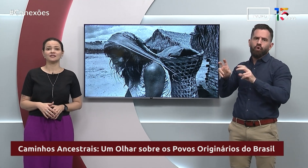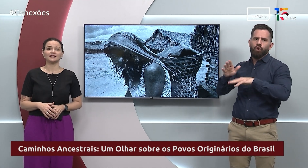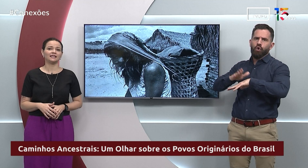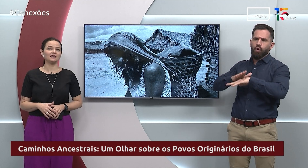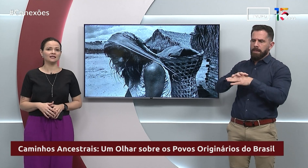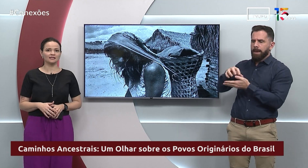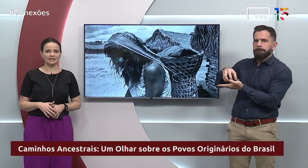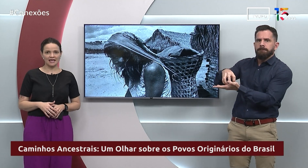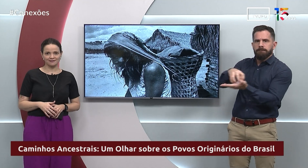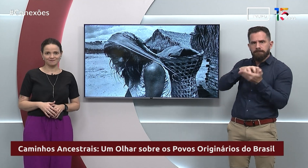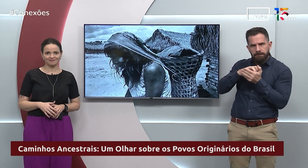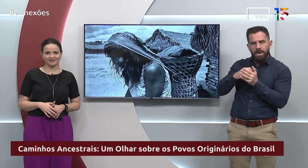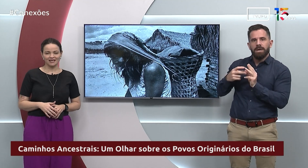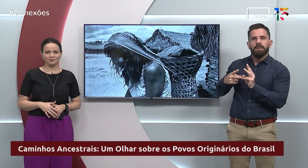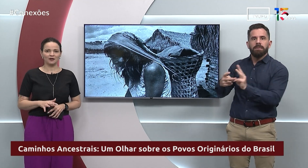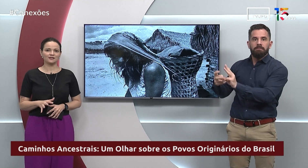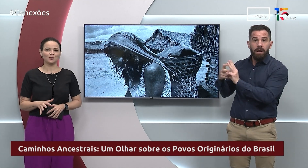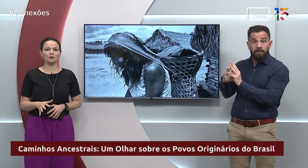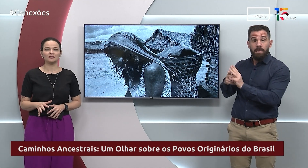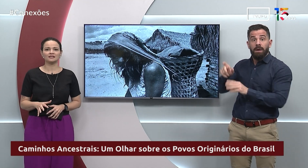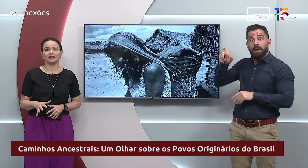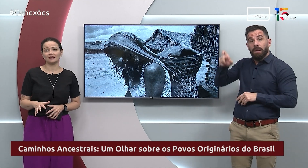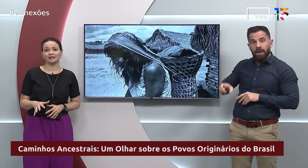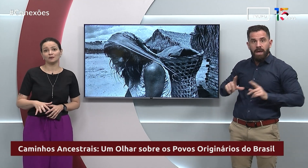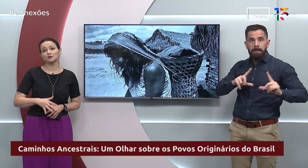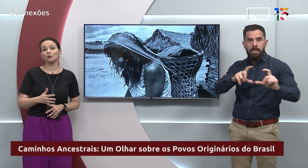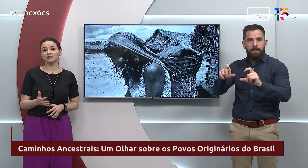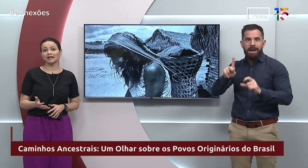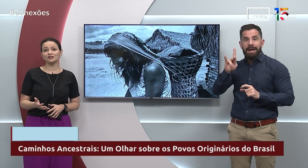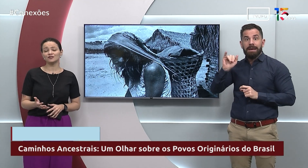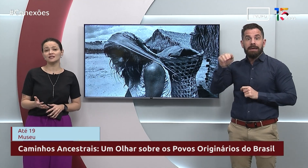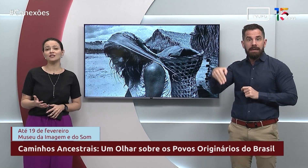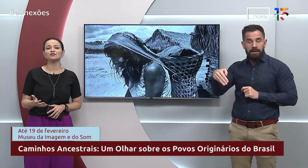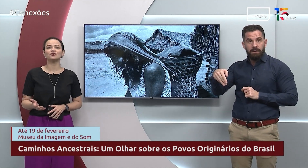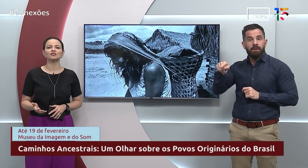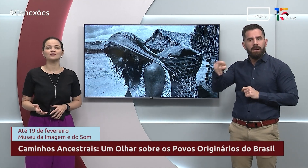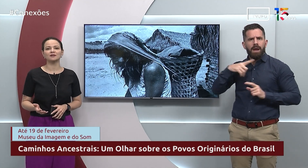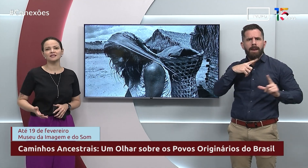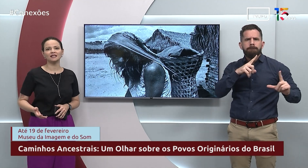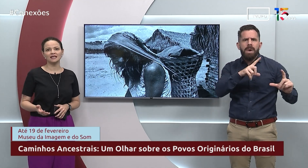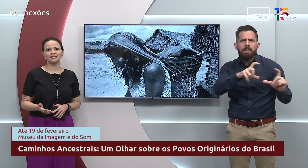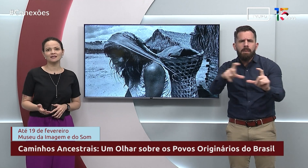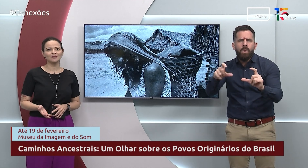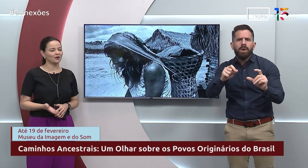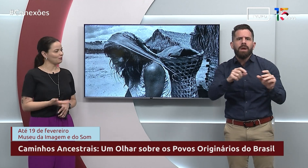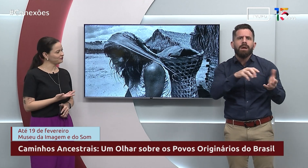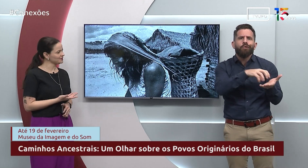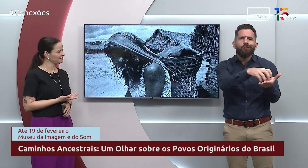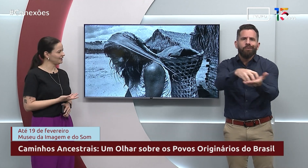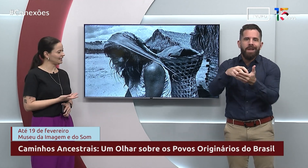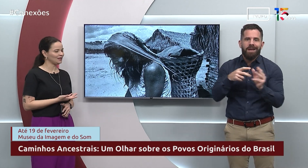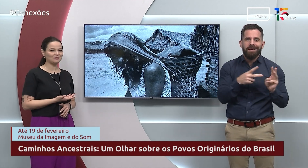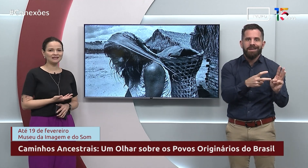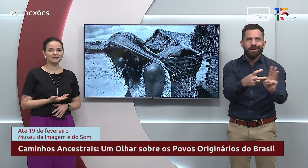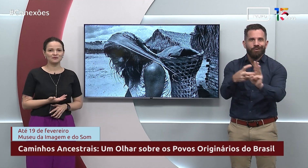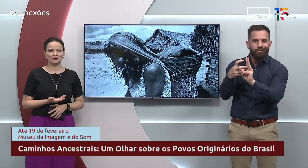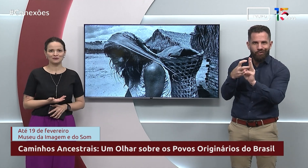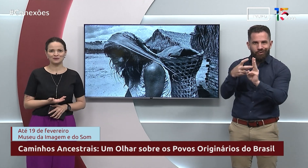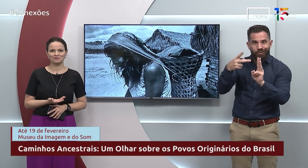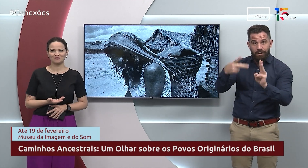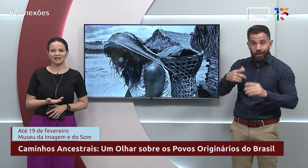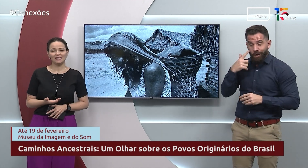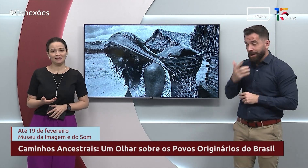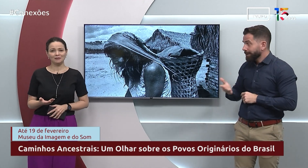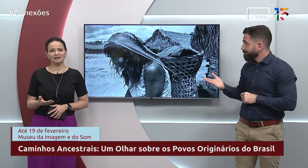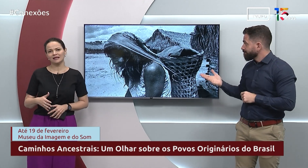do artista Kim Sen. As obras retratam as comunidades indígenas brasileiras, como você vê aqui em uma das